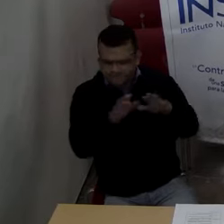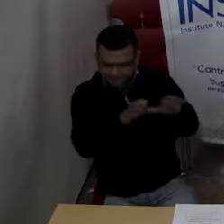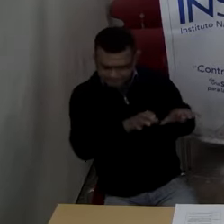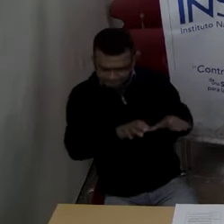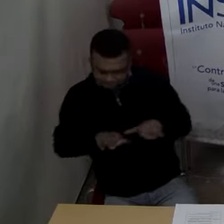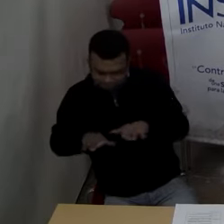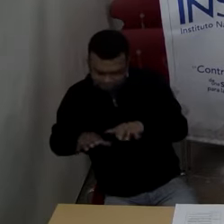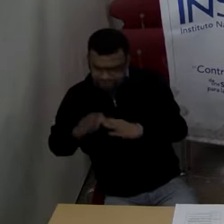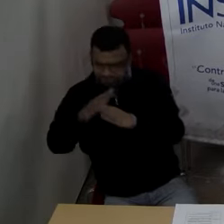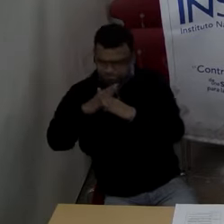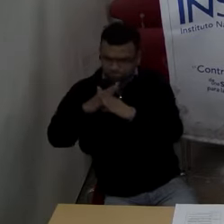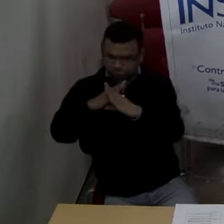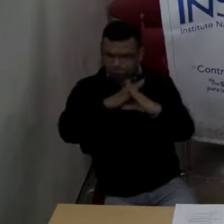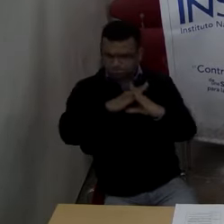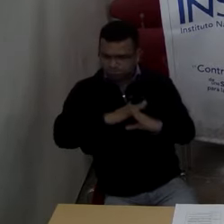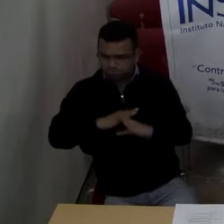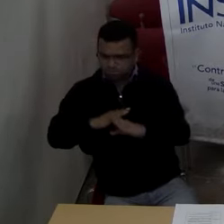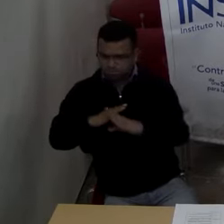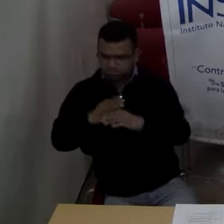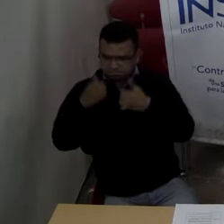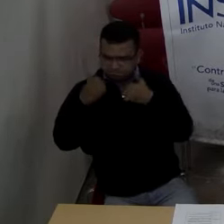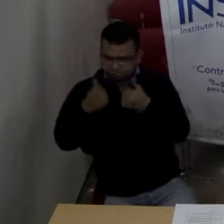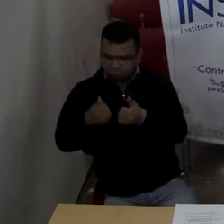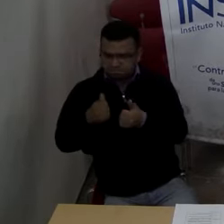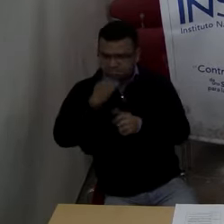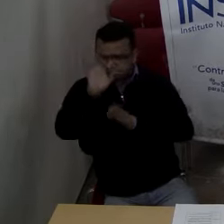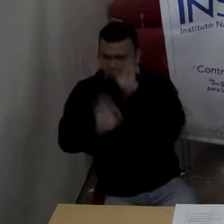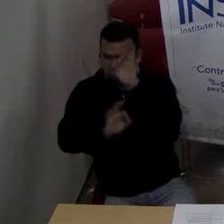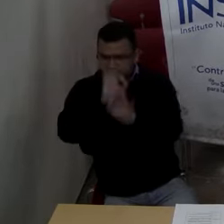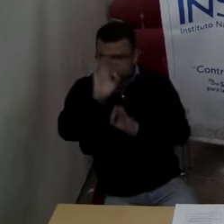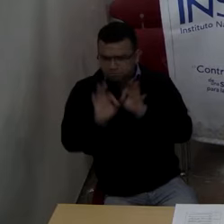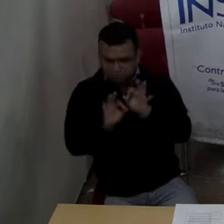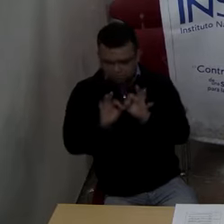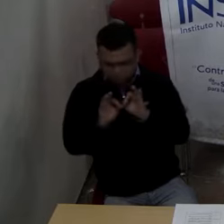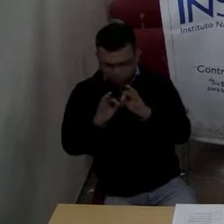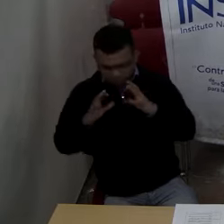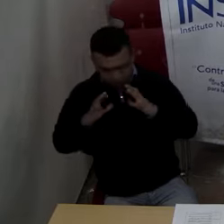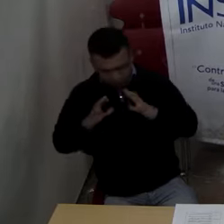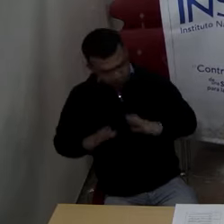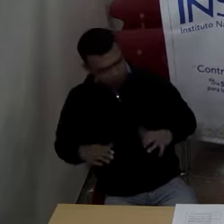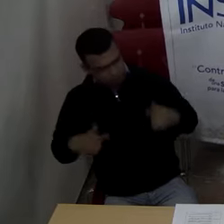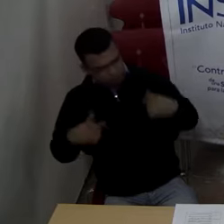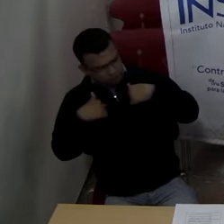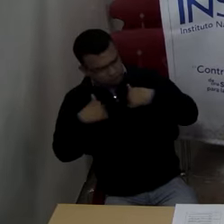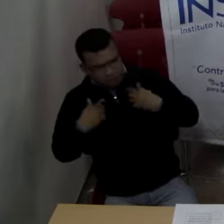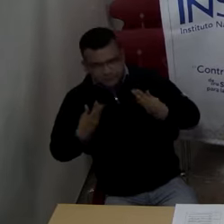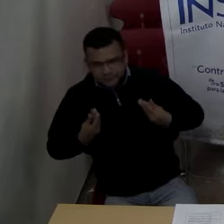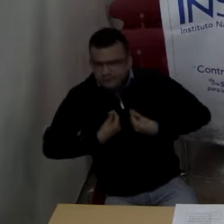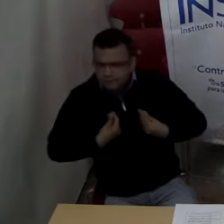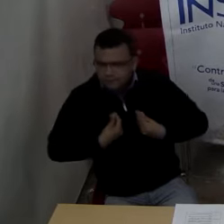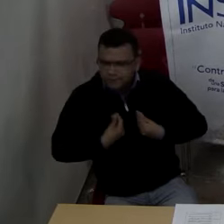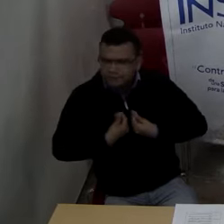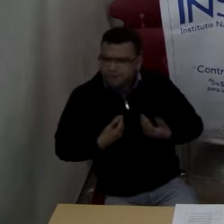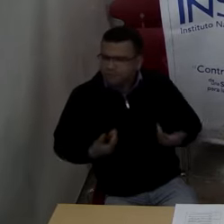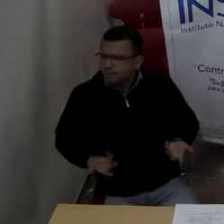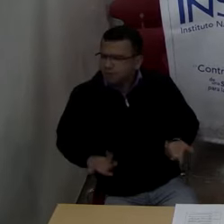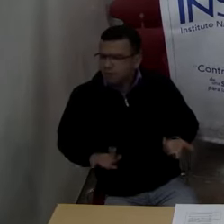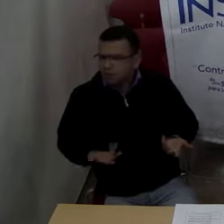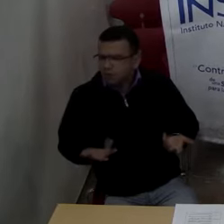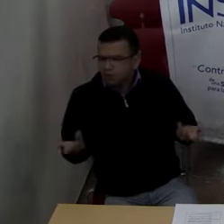el bienestar, cómo yo me desenvuelvo y cómo vivo mi vida.